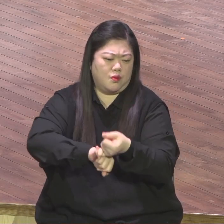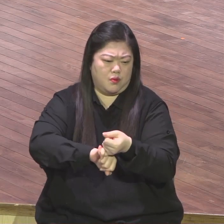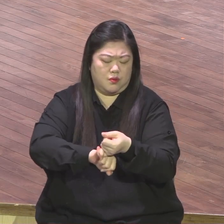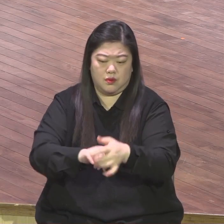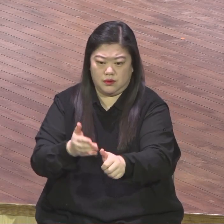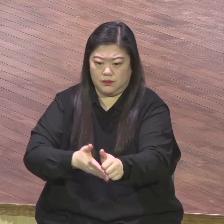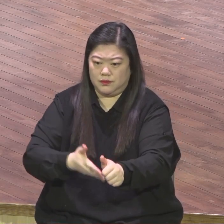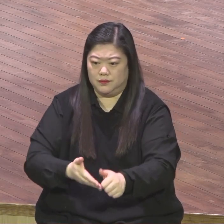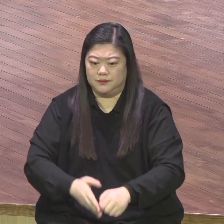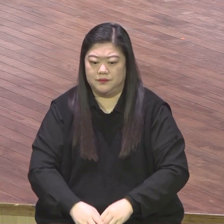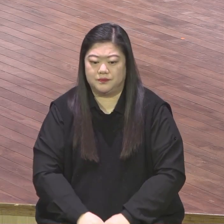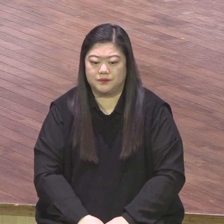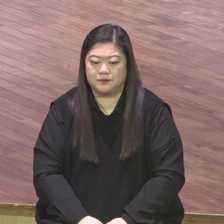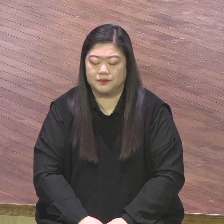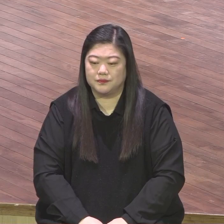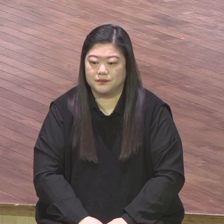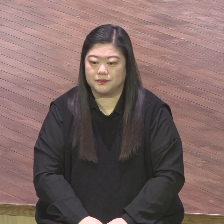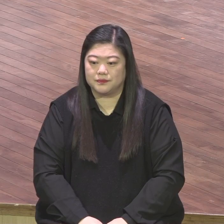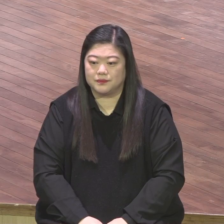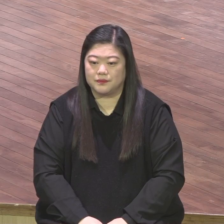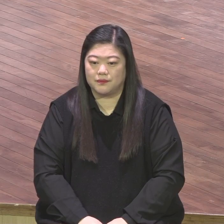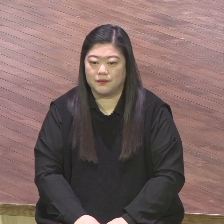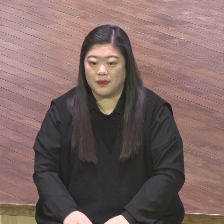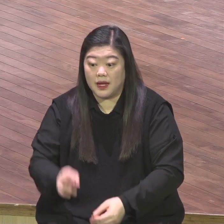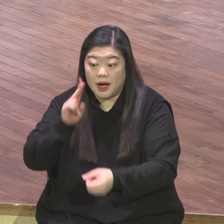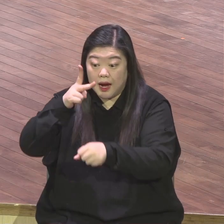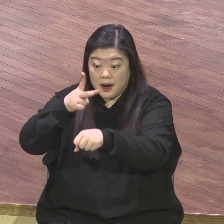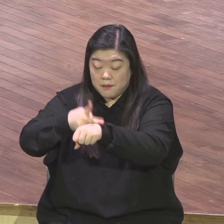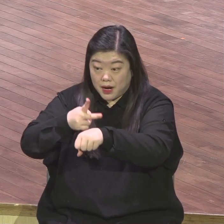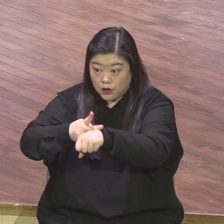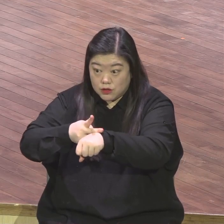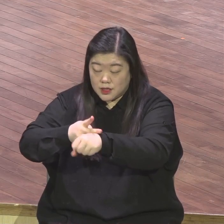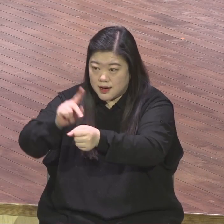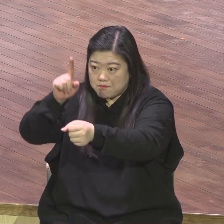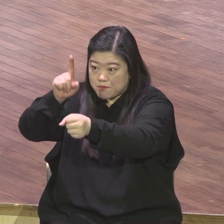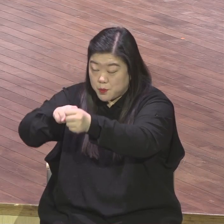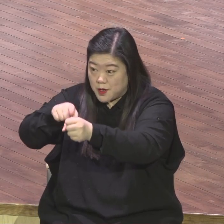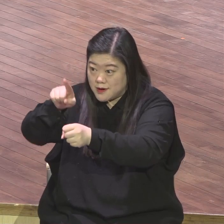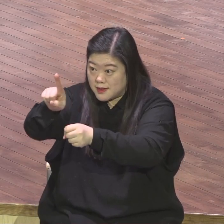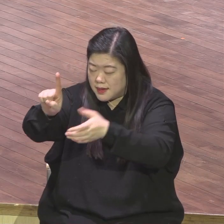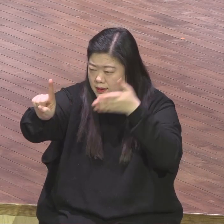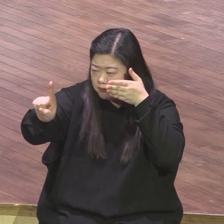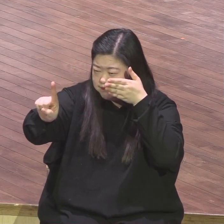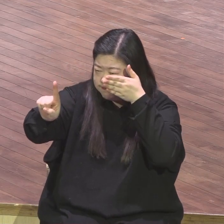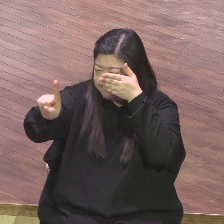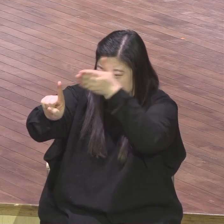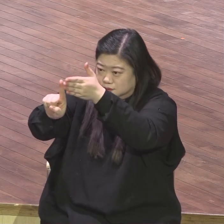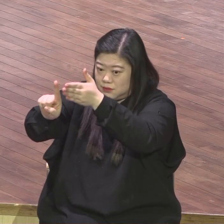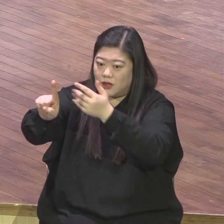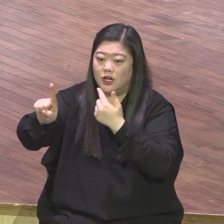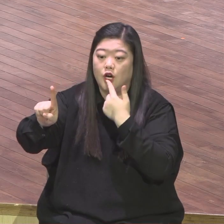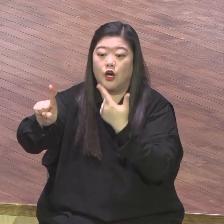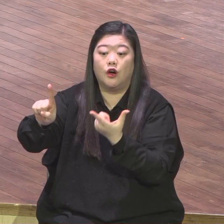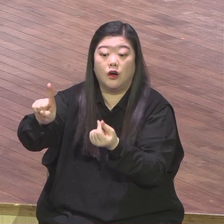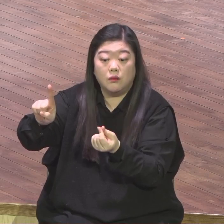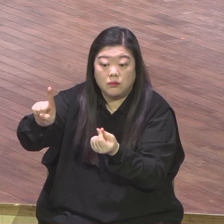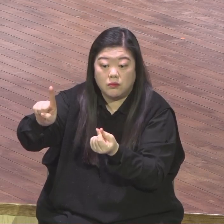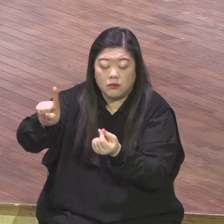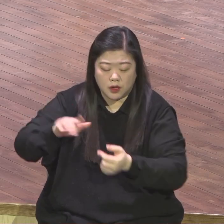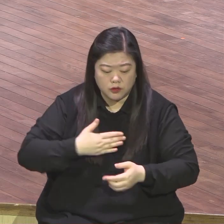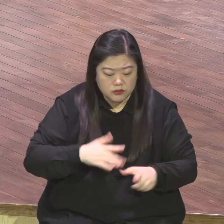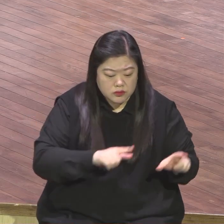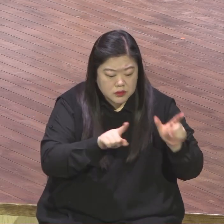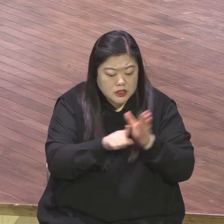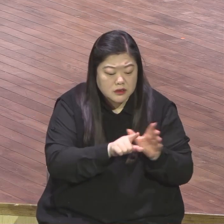오늘 말씀을 통해서 사도 바울이 세운 절대 목표 그 목표를 향해서 어떻게 믿음에